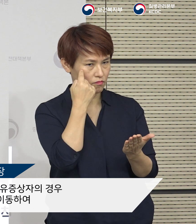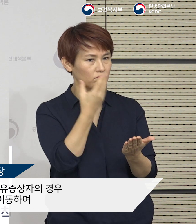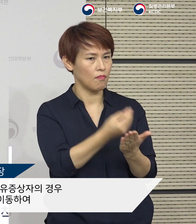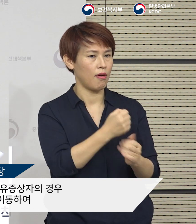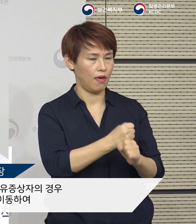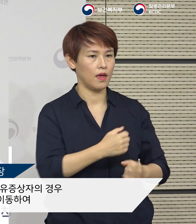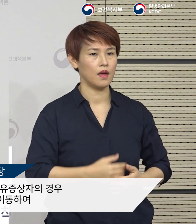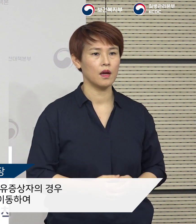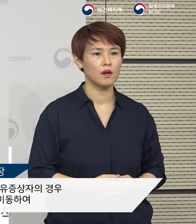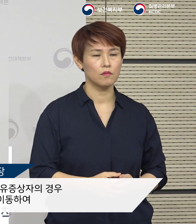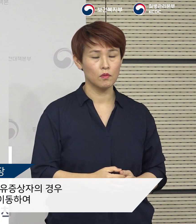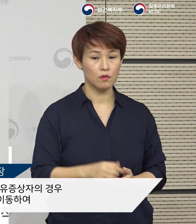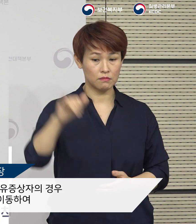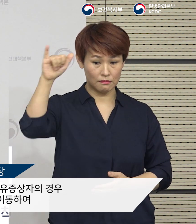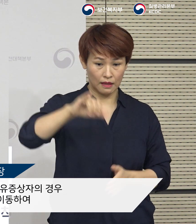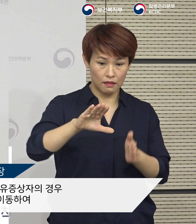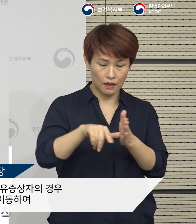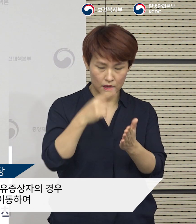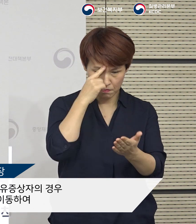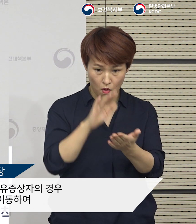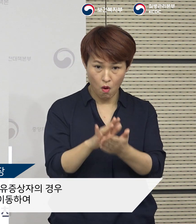분류된 유증상자의 경우